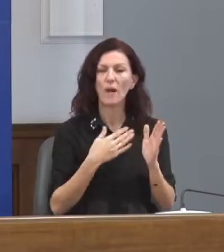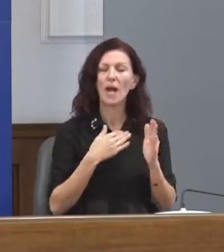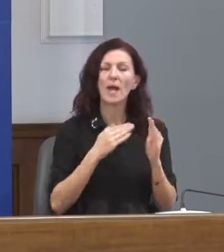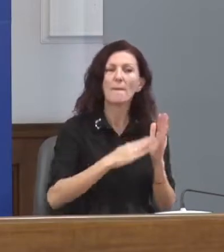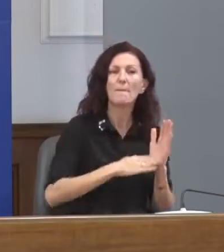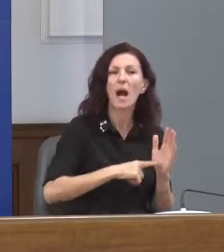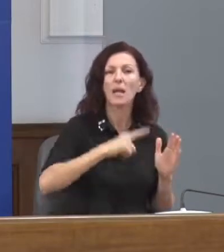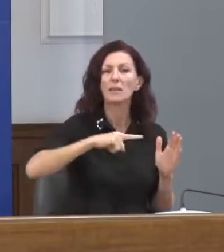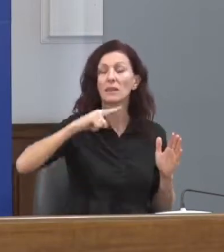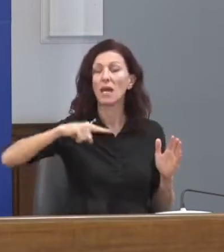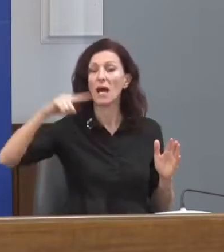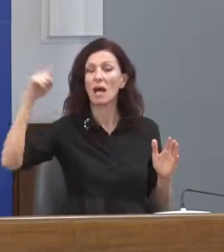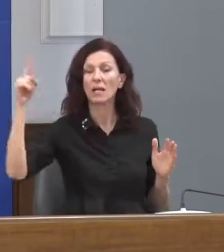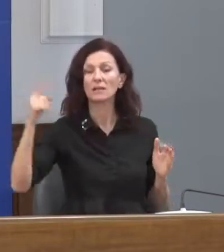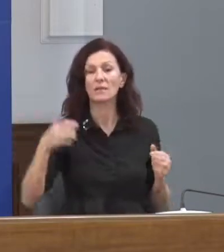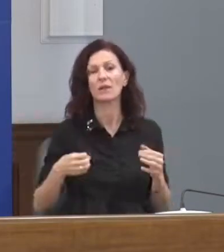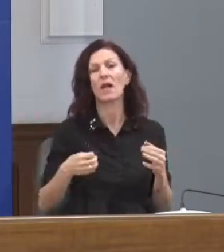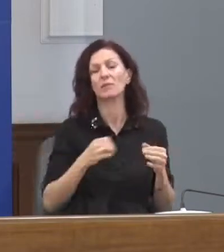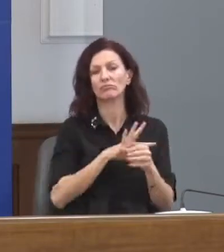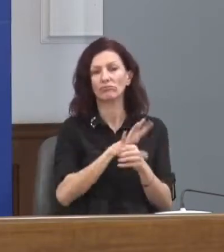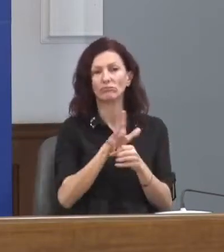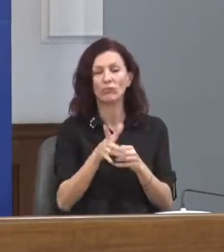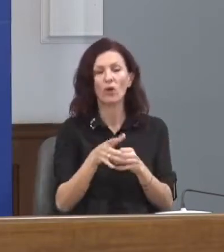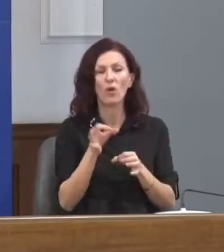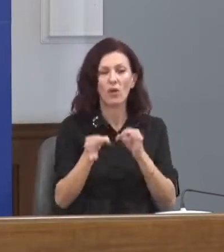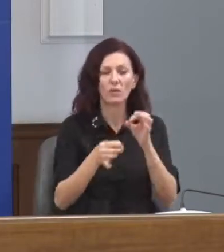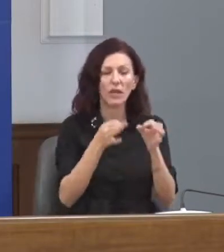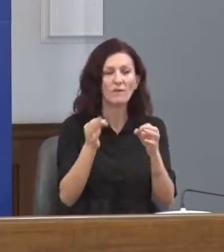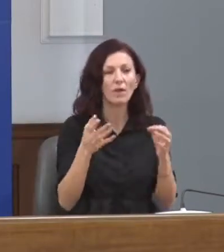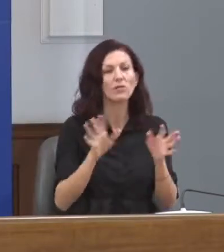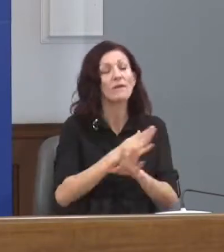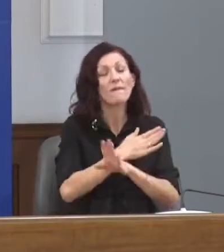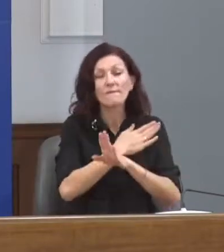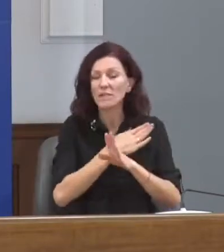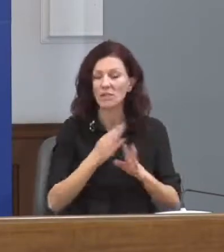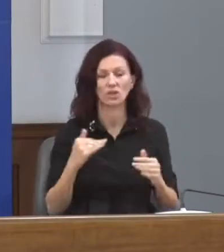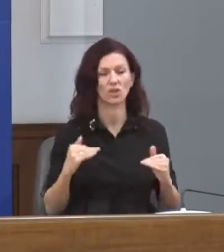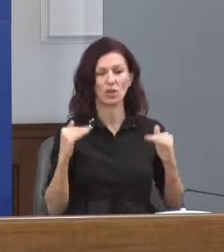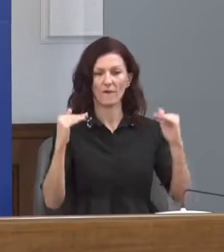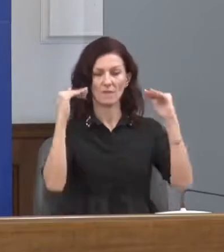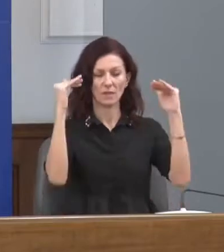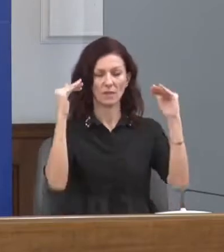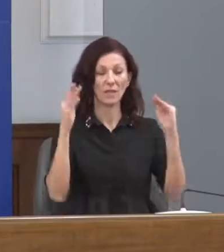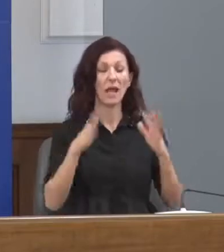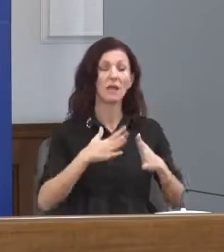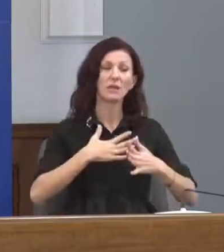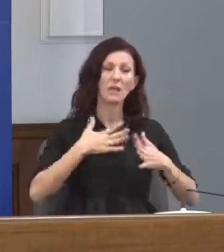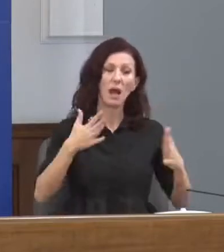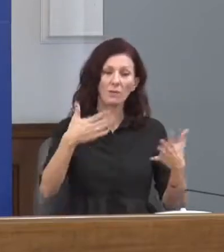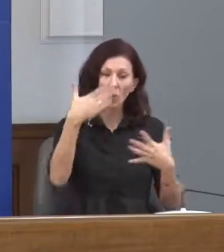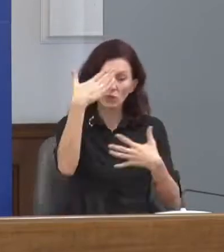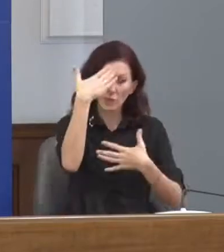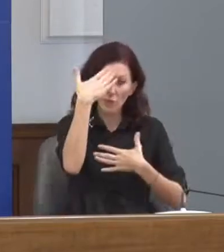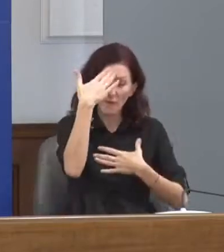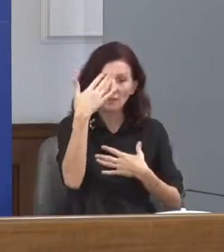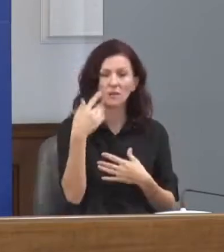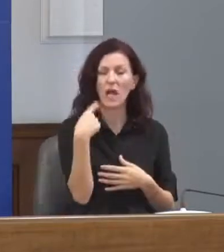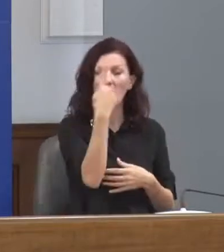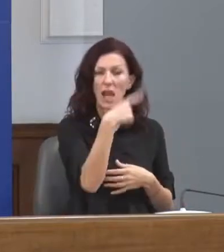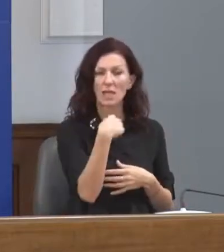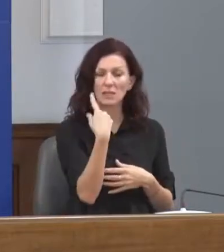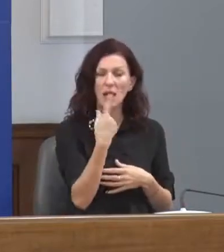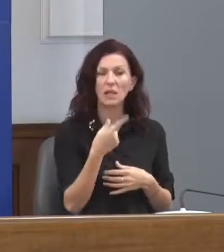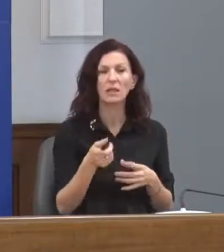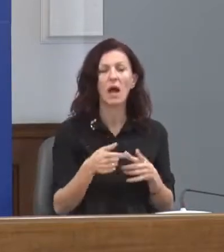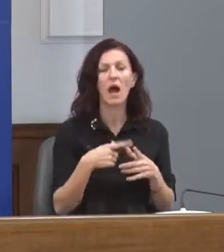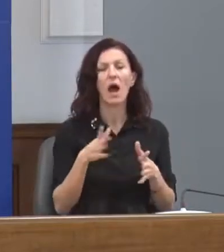на заразените с новия коронавирус лица се отчита във всички възрасти, като с най-голяма заболяемост са лицата в